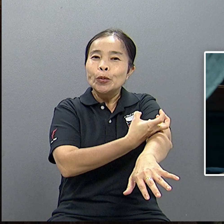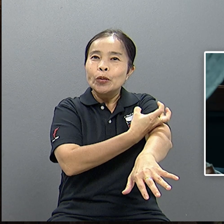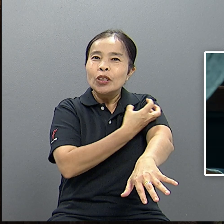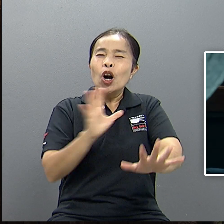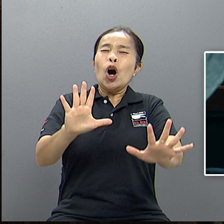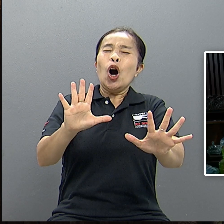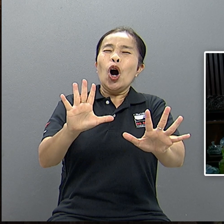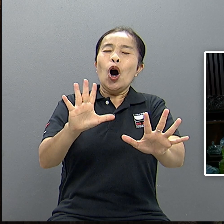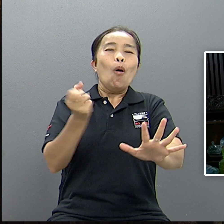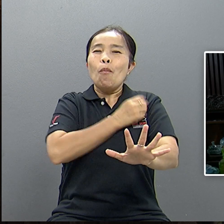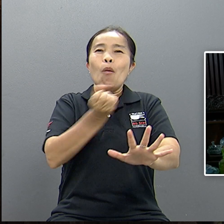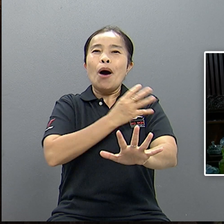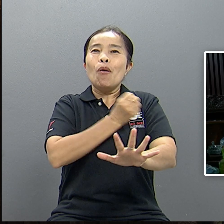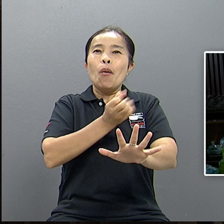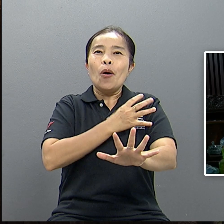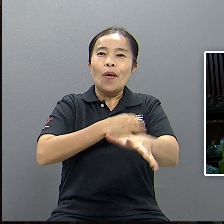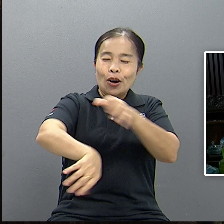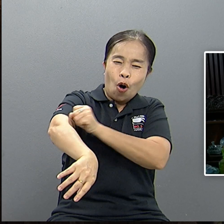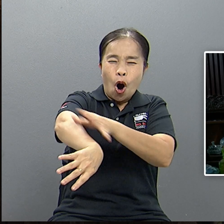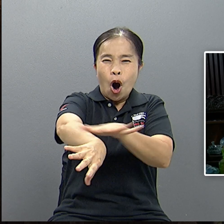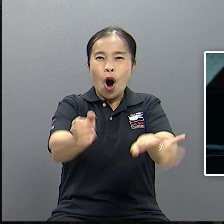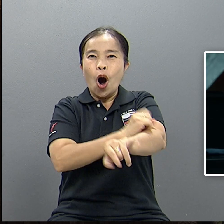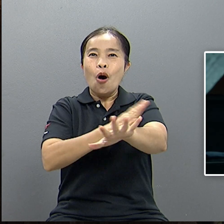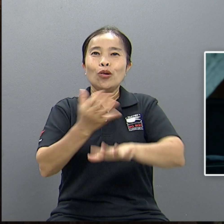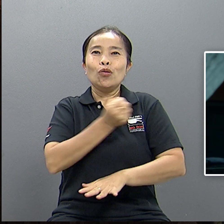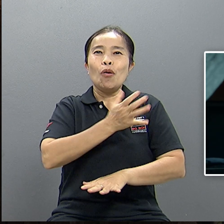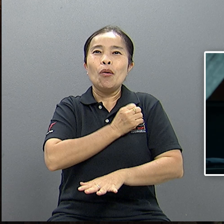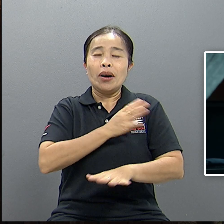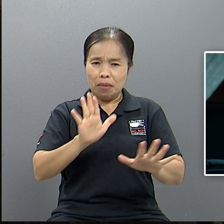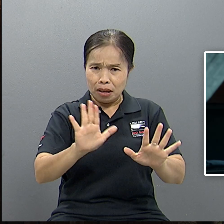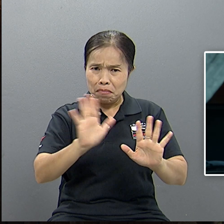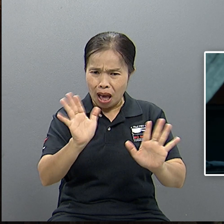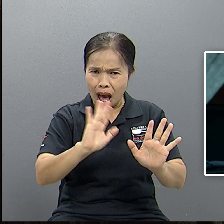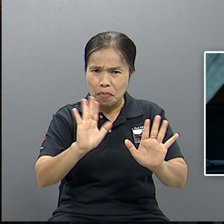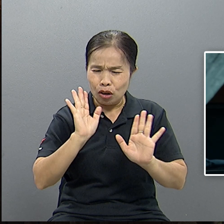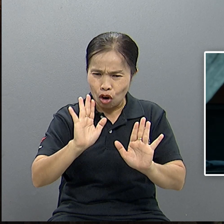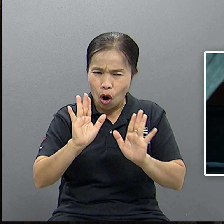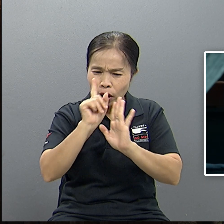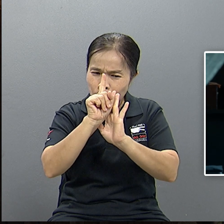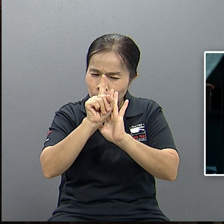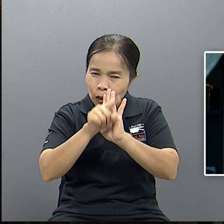สักครู่หนึ่งก่อน